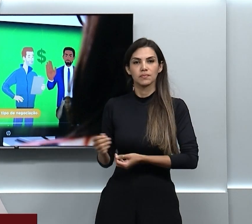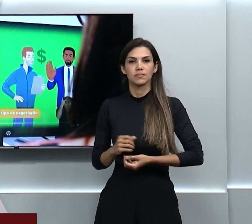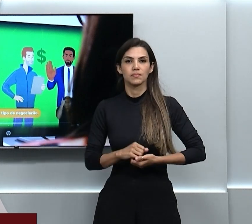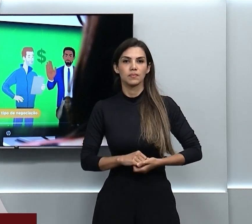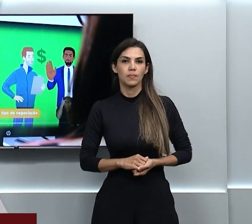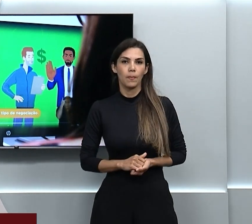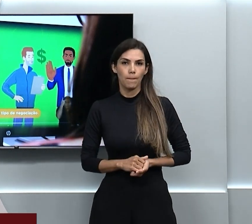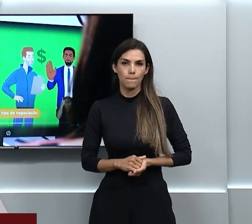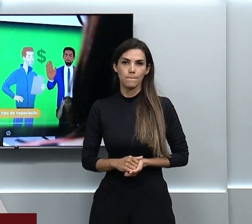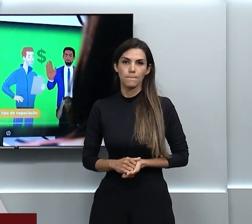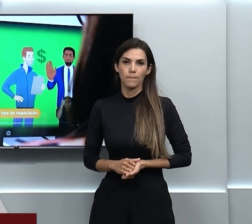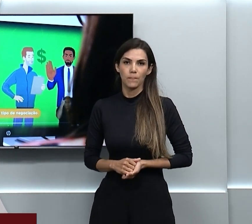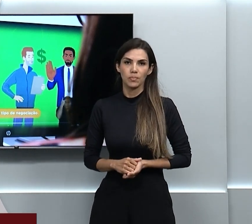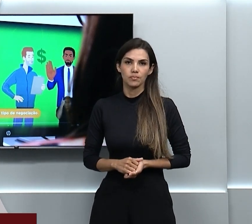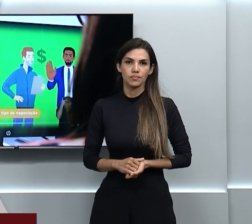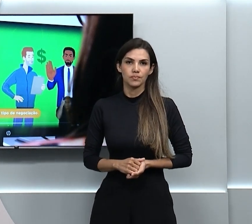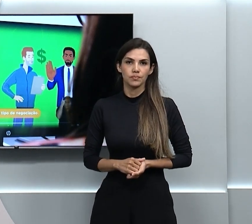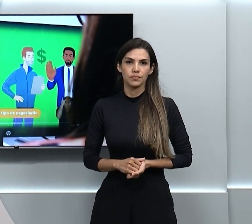goias.gov.br/AGEAB.